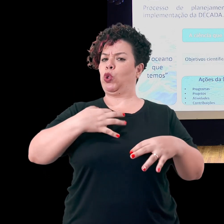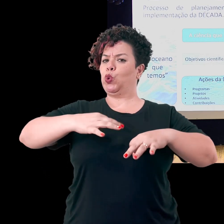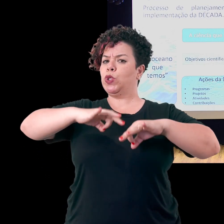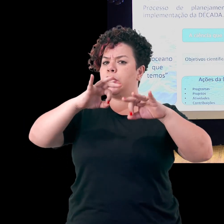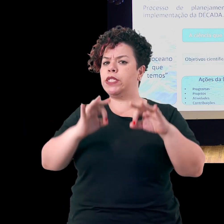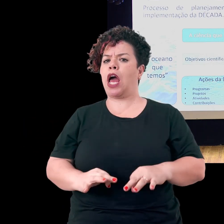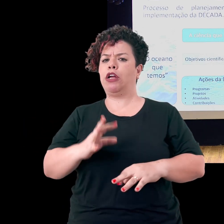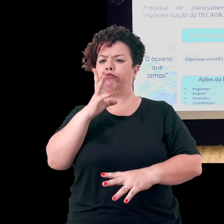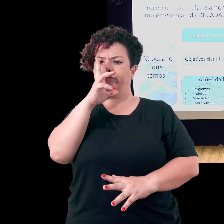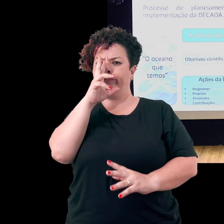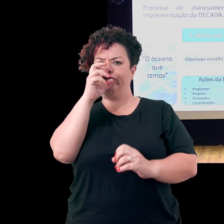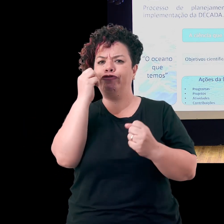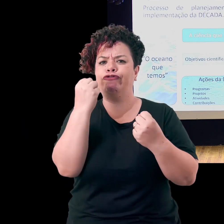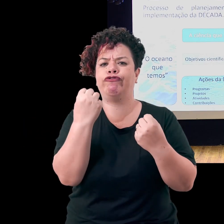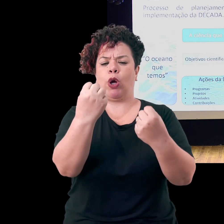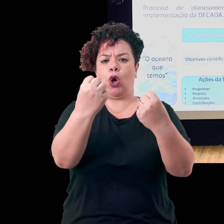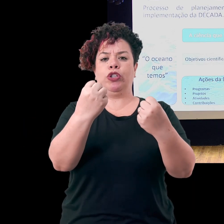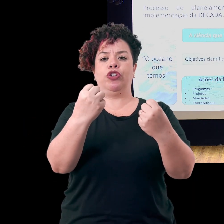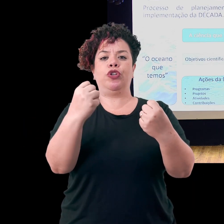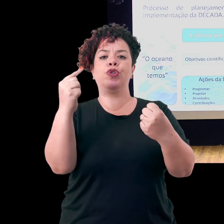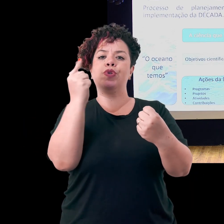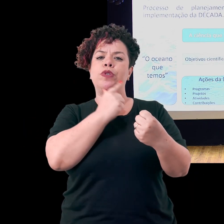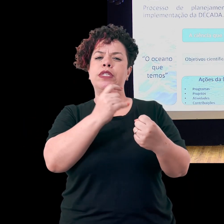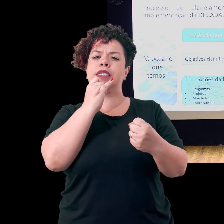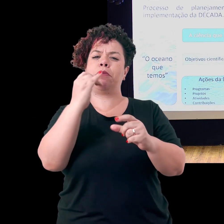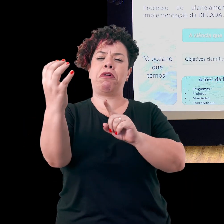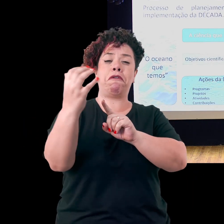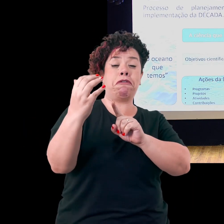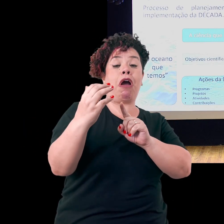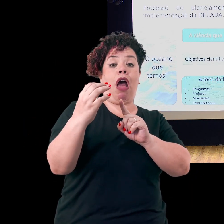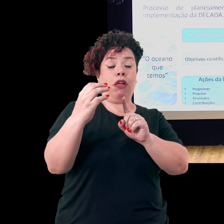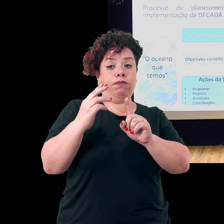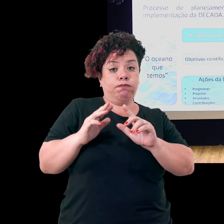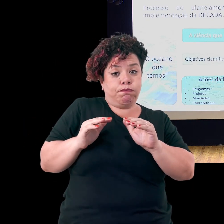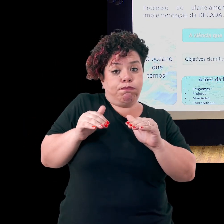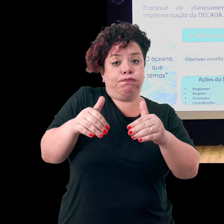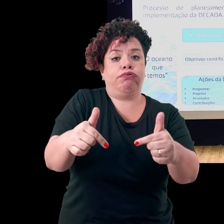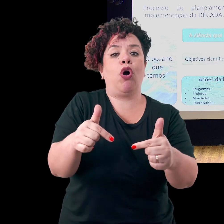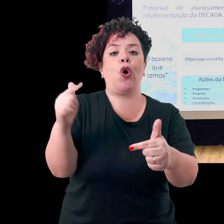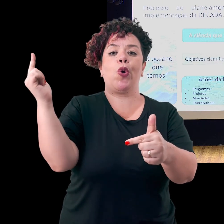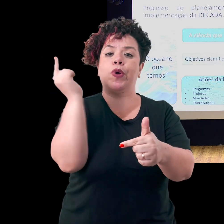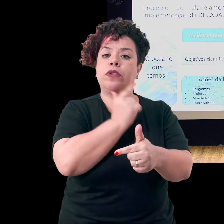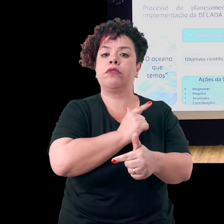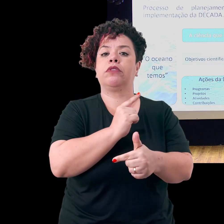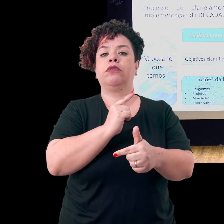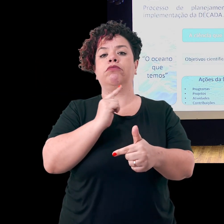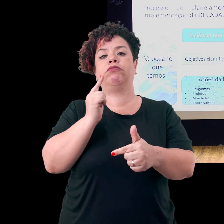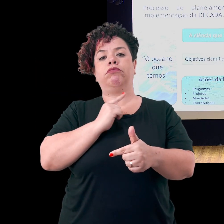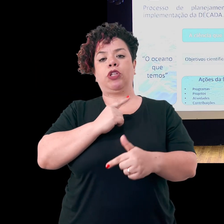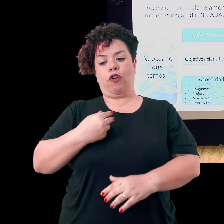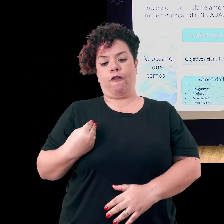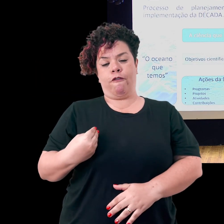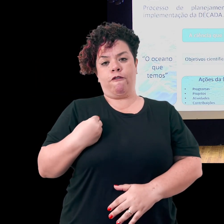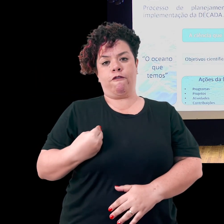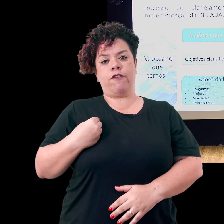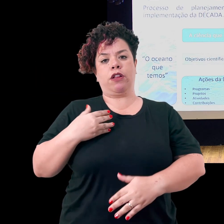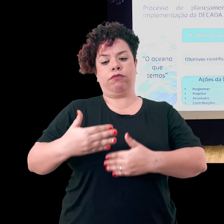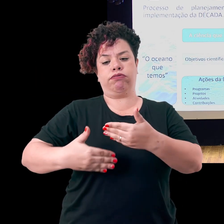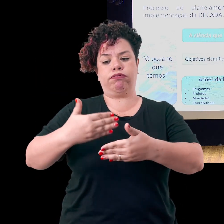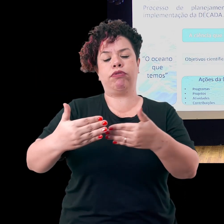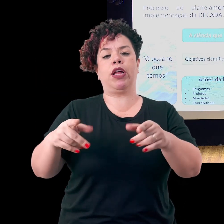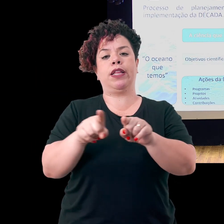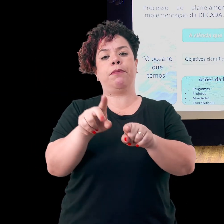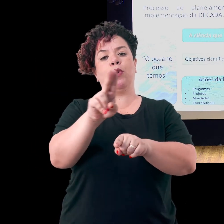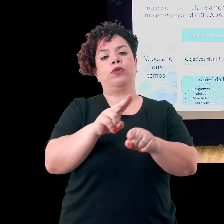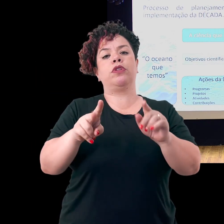adequada, resiliente, lidando com as agressões, né? Um oceano produtivo e utilizado de